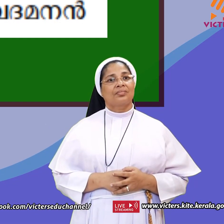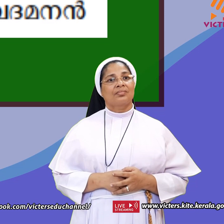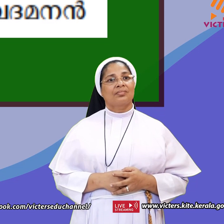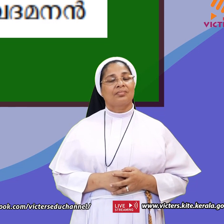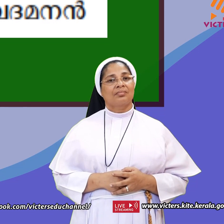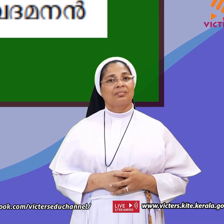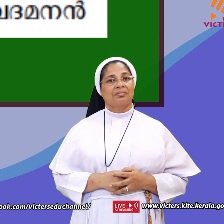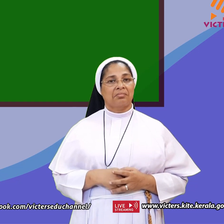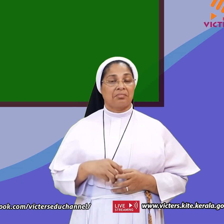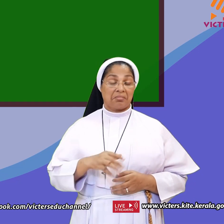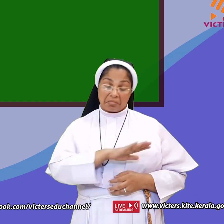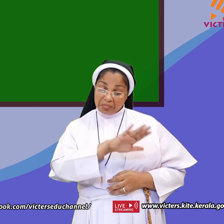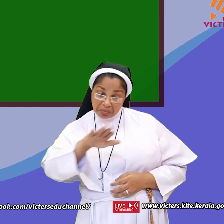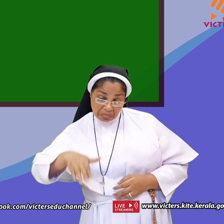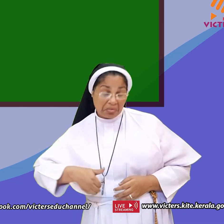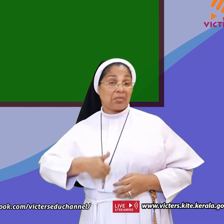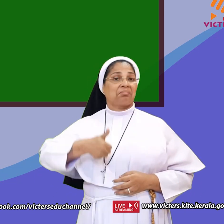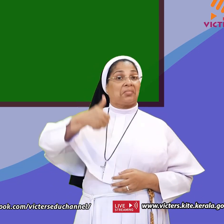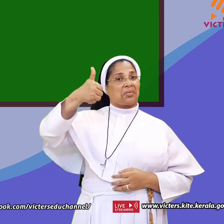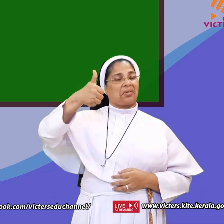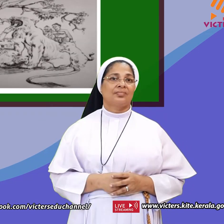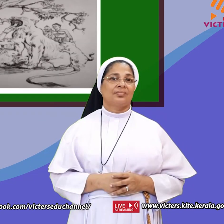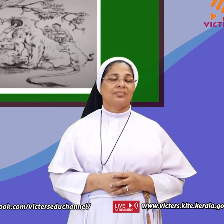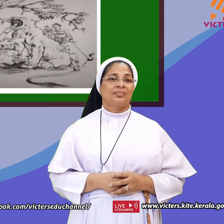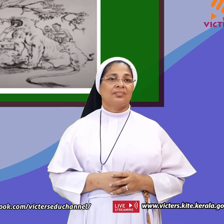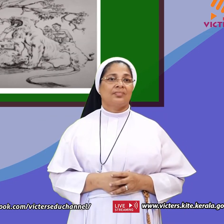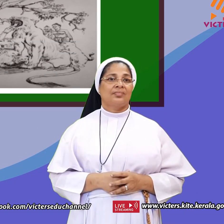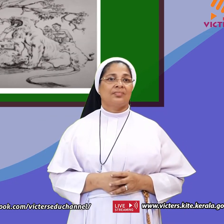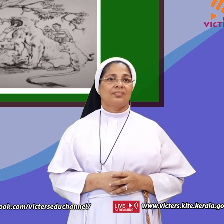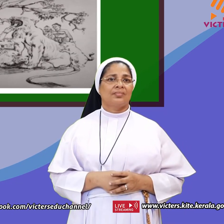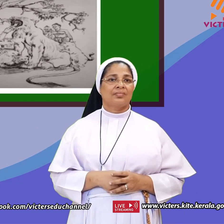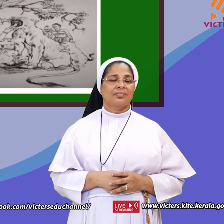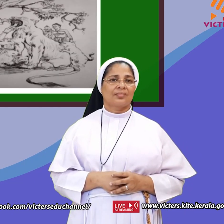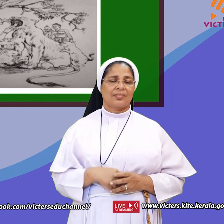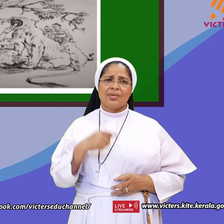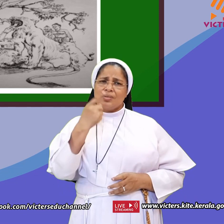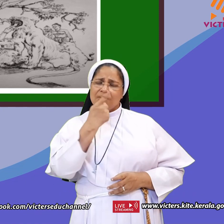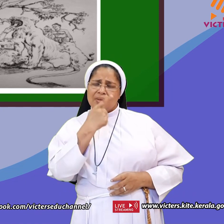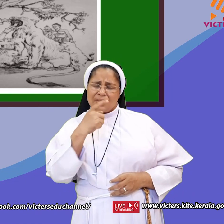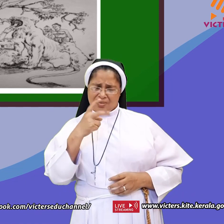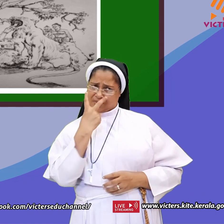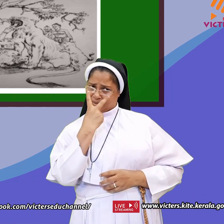എല്ലാറ്റിനെയും അടുക്കി നിർത്തുന്നവൻ എന്നാണ് അർത്ഥം. വീണ്ടും ചിത്രത്തിലേക്ക് ഒന്ന് ശ്രദ്ധ ഒന്നുകൂടെ ശ്രദ്ധിച്ചു നോക്കിയേ.